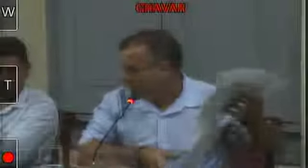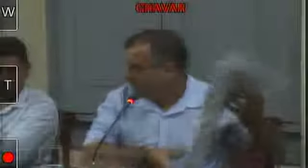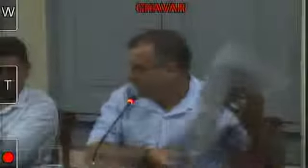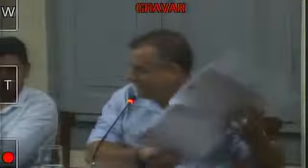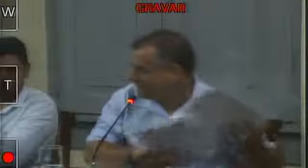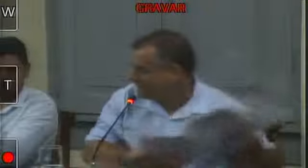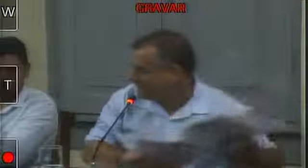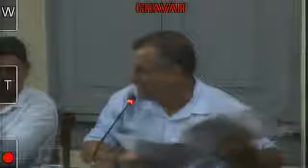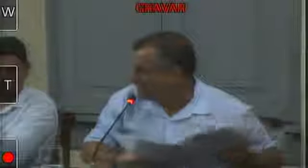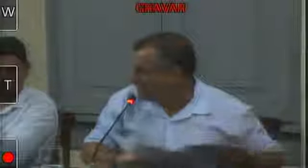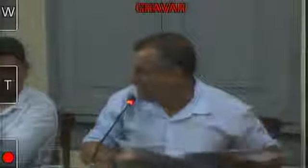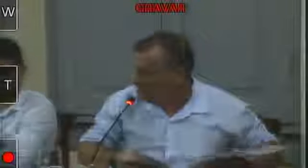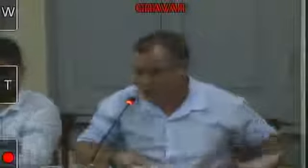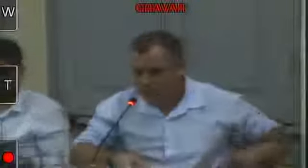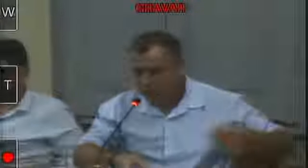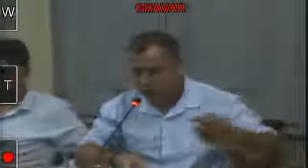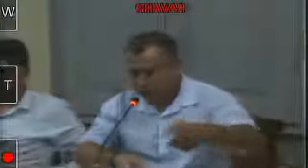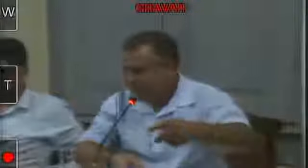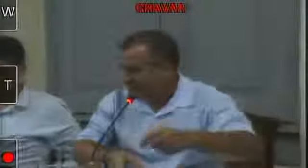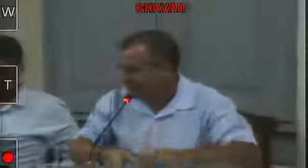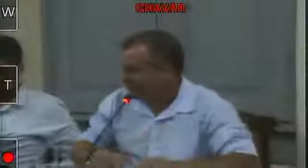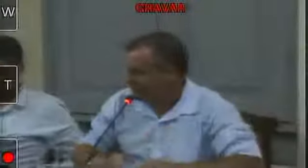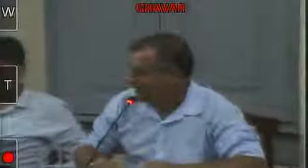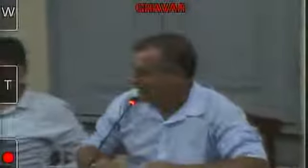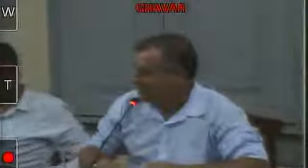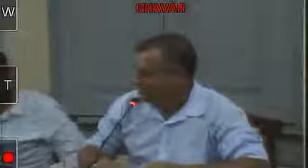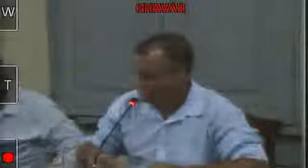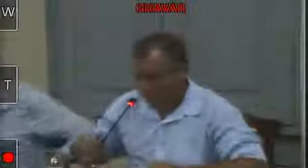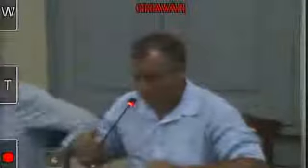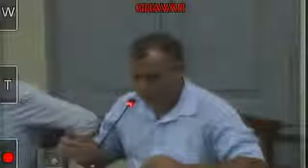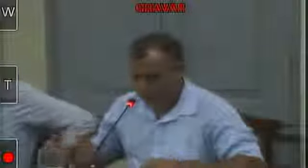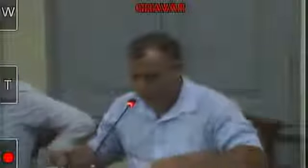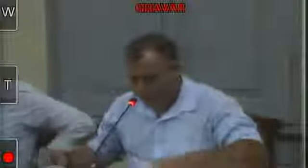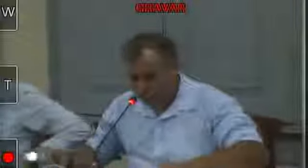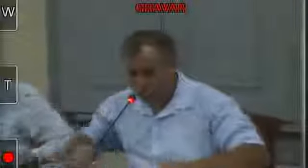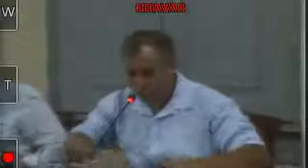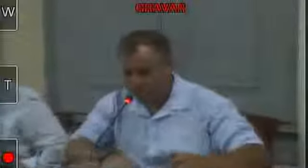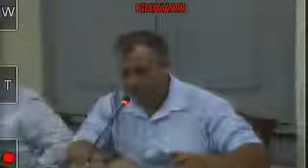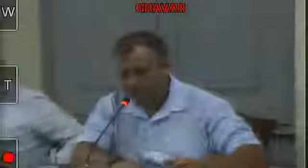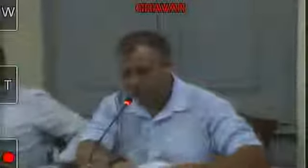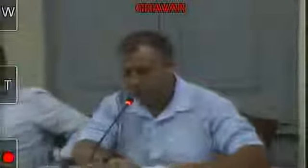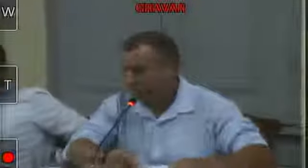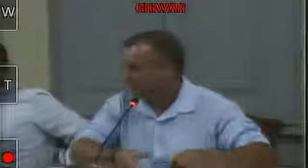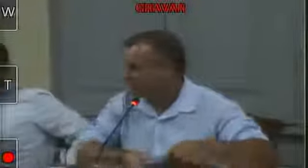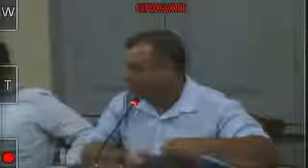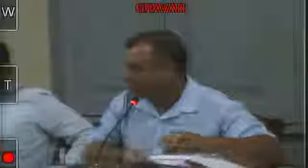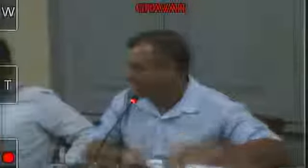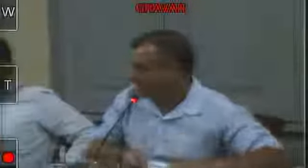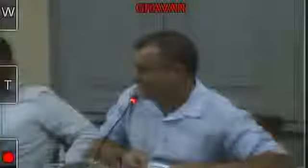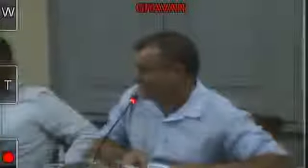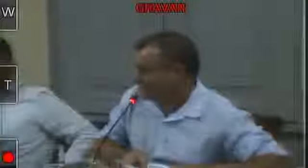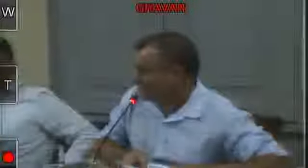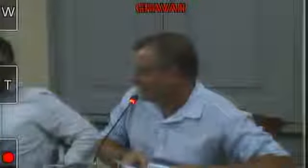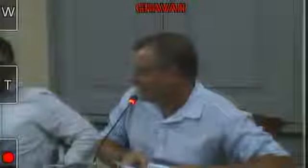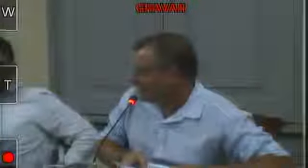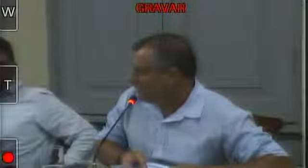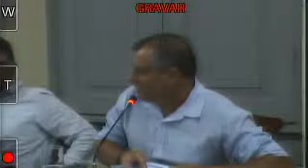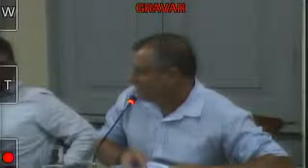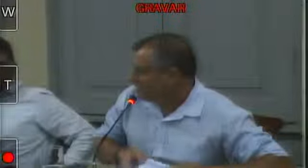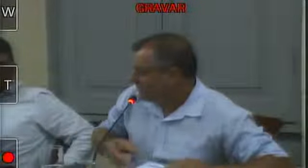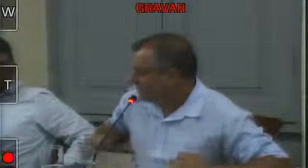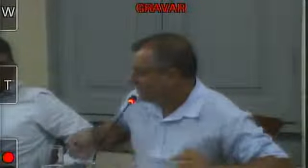a defesa, o fiscal que está na linha de frente, assim como eu já fui um cumpridor de ordem, está cumprindo o que está escrito